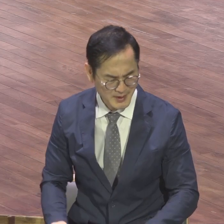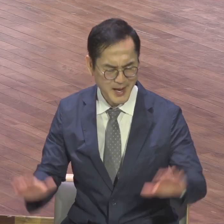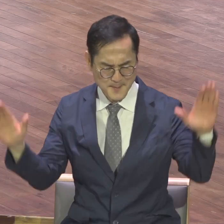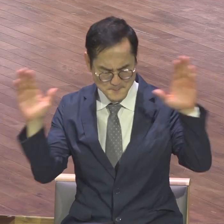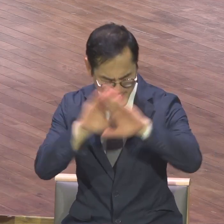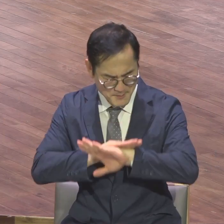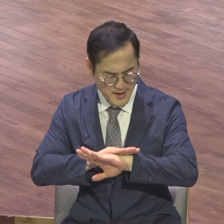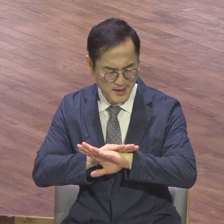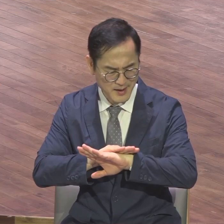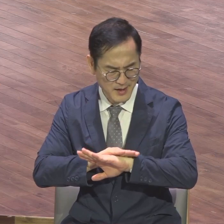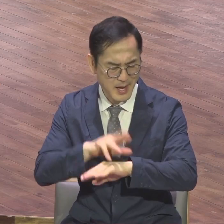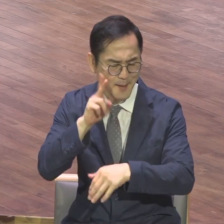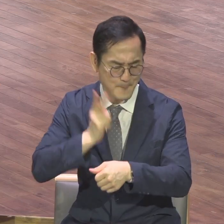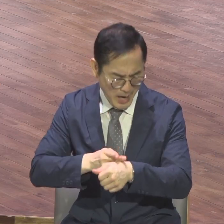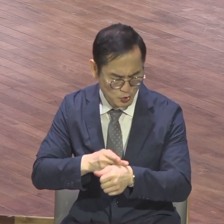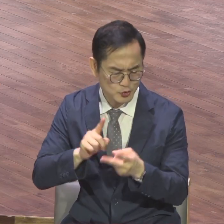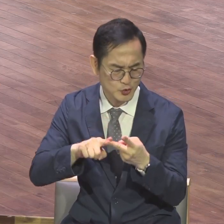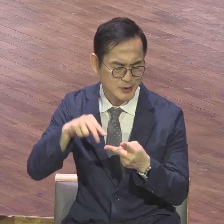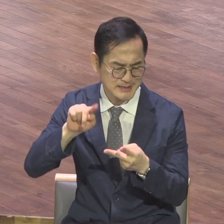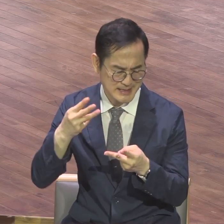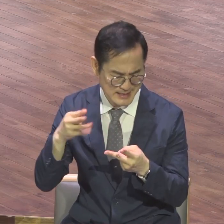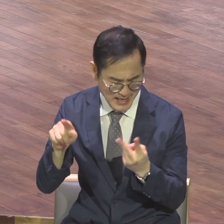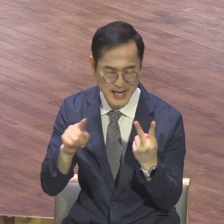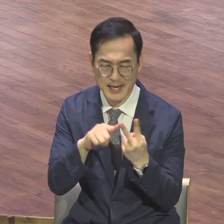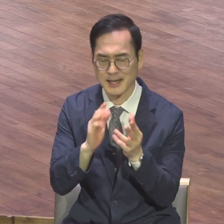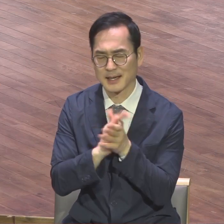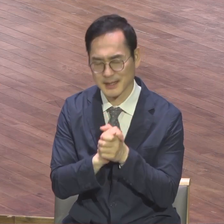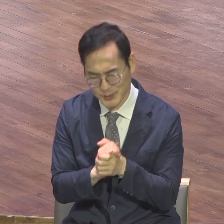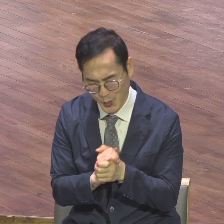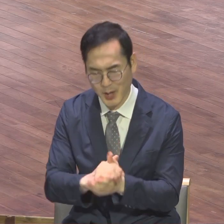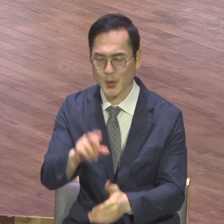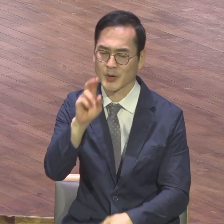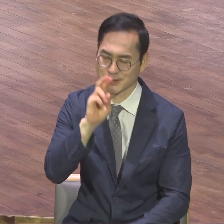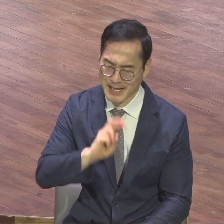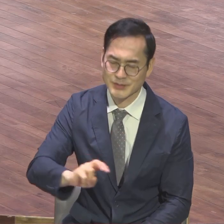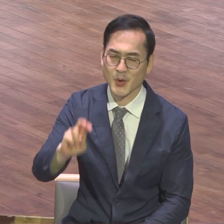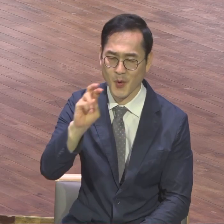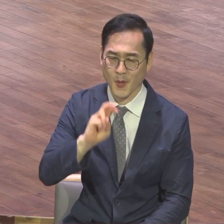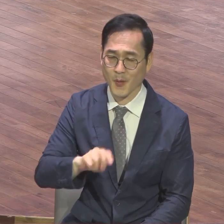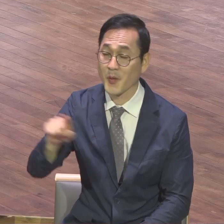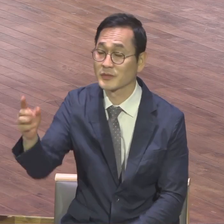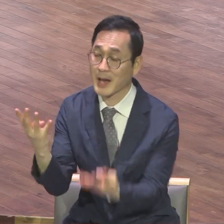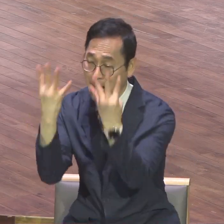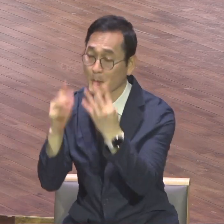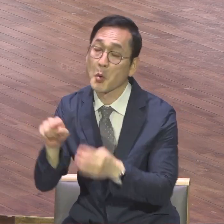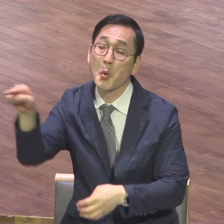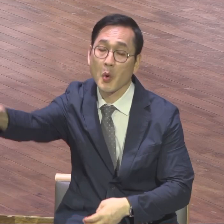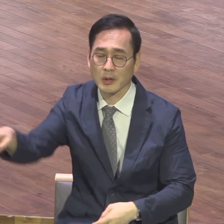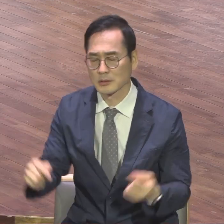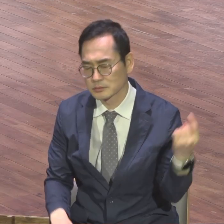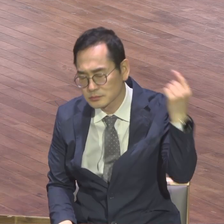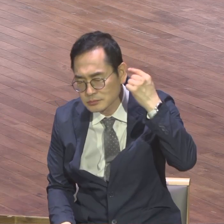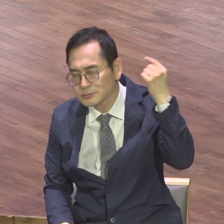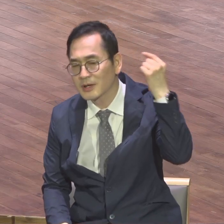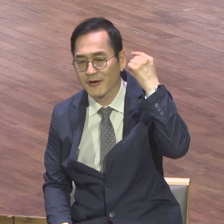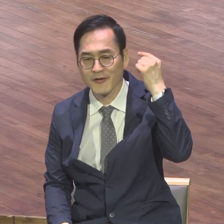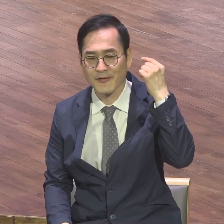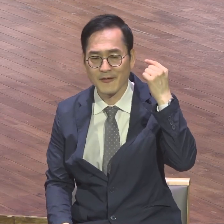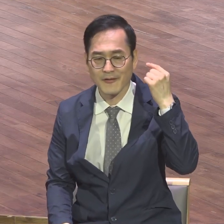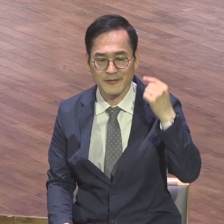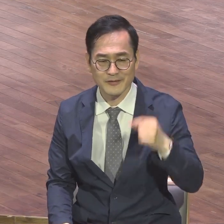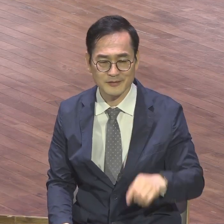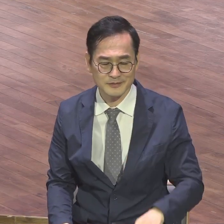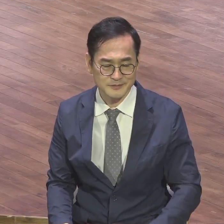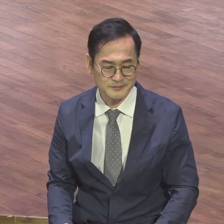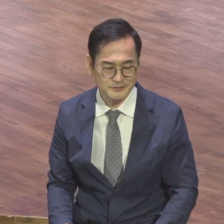한밤중에 바울과 실라가 기도하고 하나님을 찬송하며 죄수들이 덧더라. 자, 빌립보 지역에 견고하게